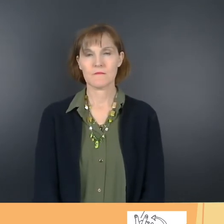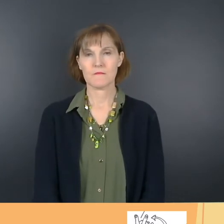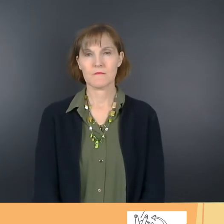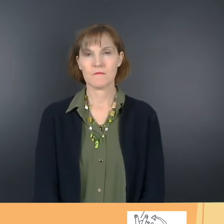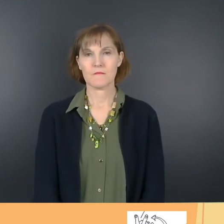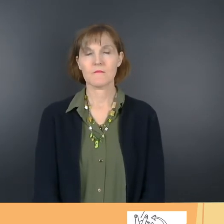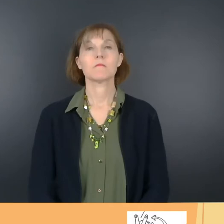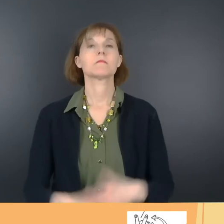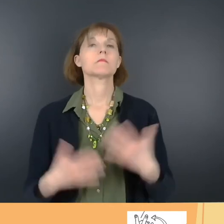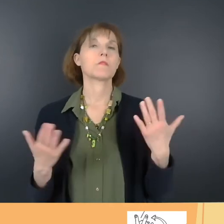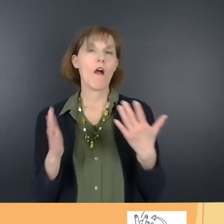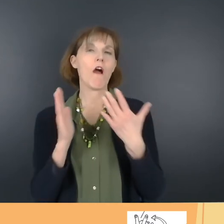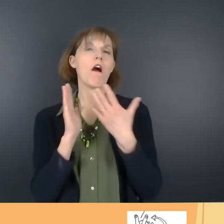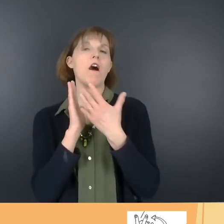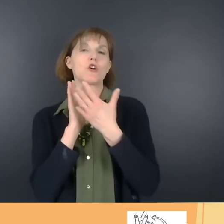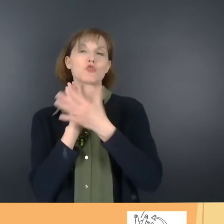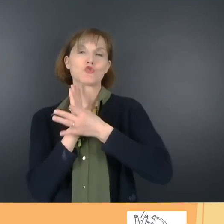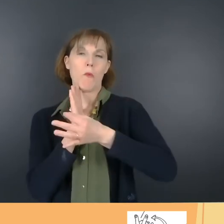Voilà, voilà.